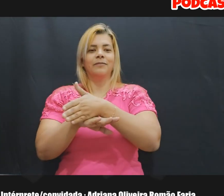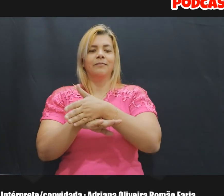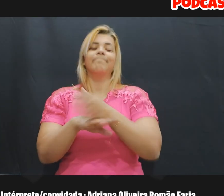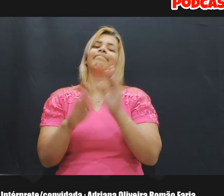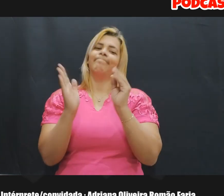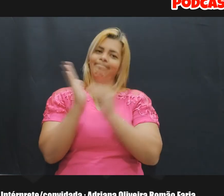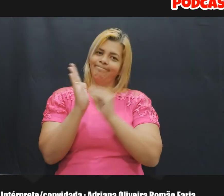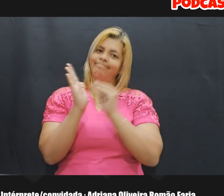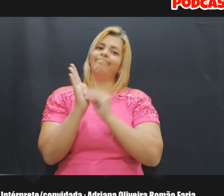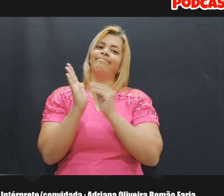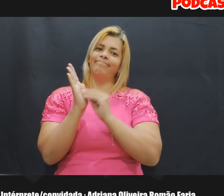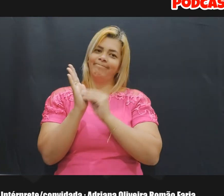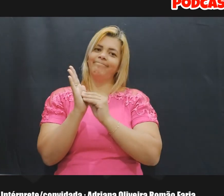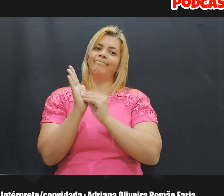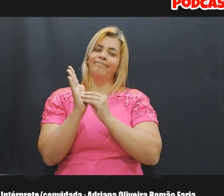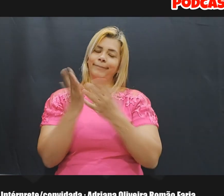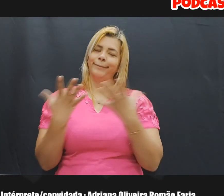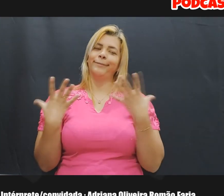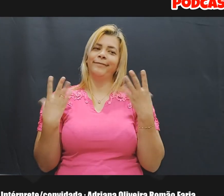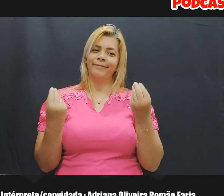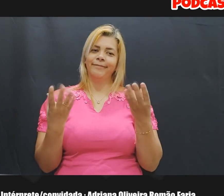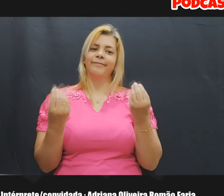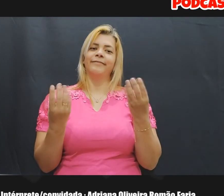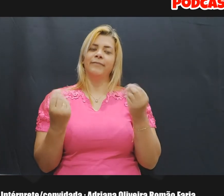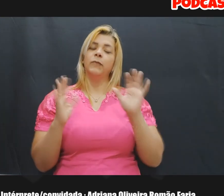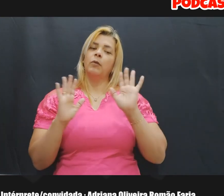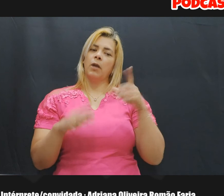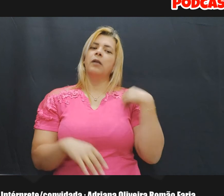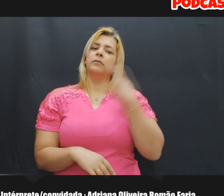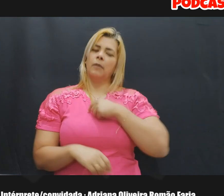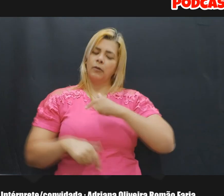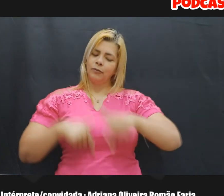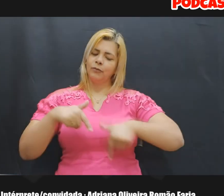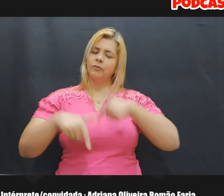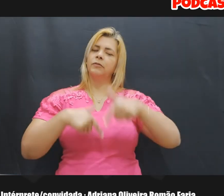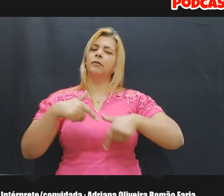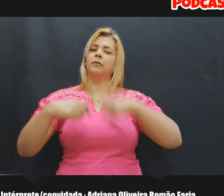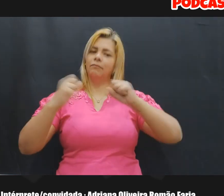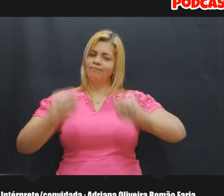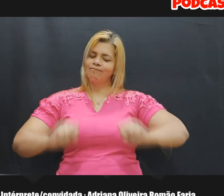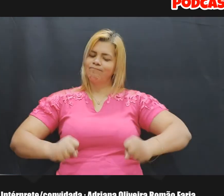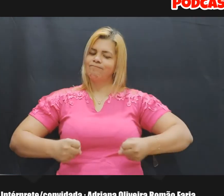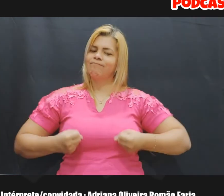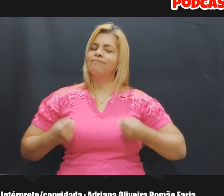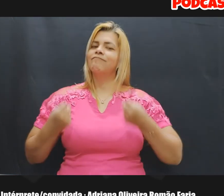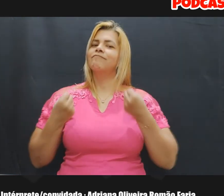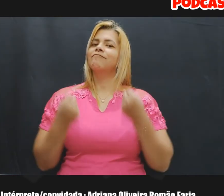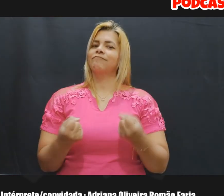falta muito, né, Ed? Falta muito mesmo. A gente está, assim,